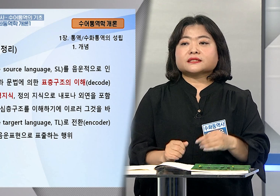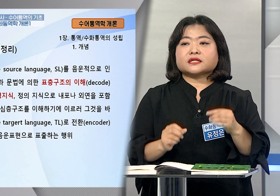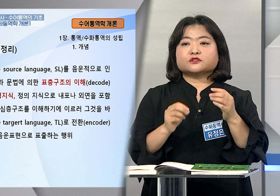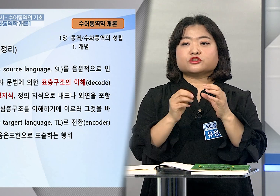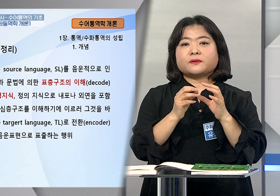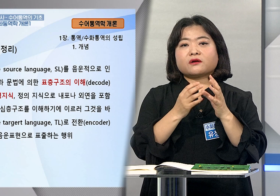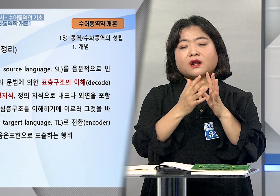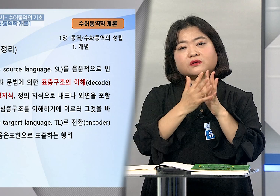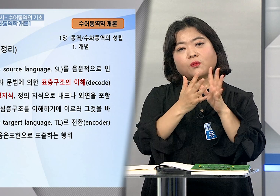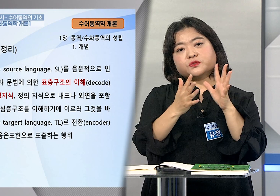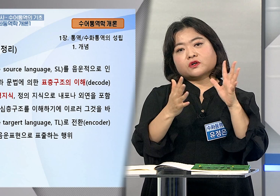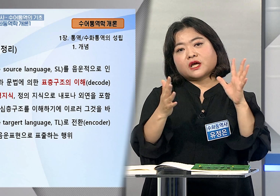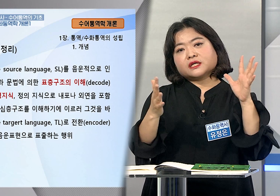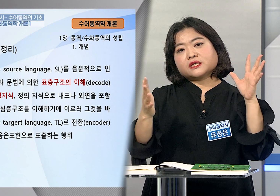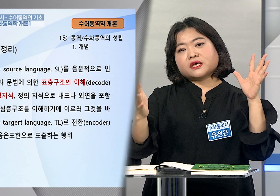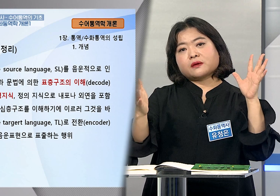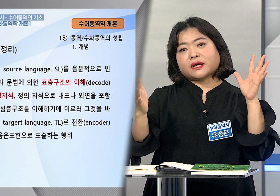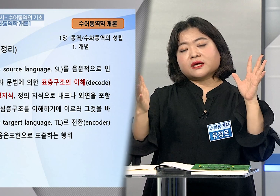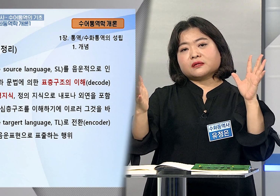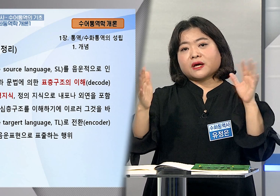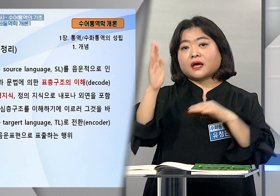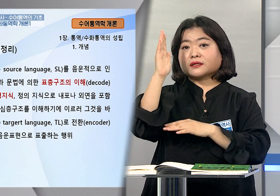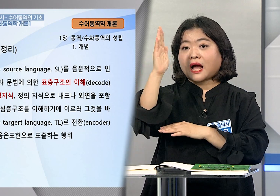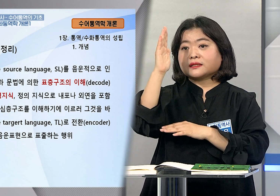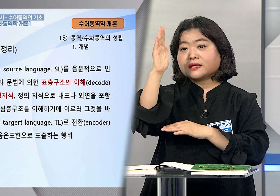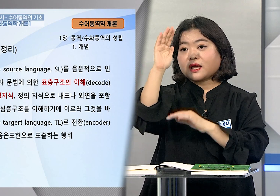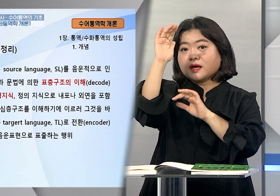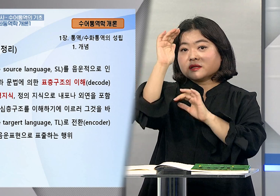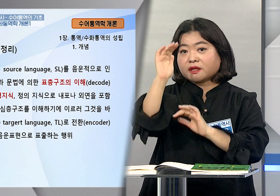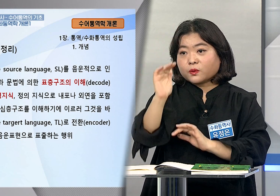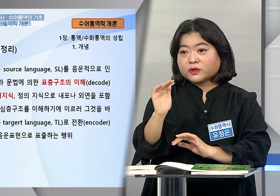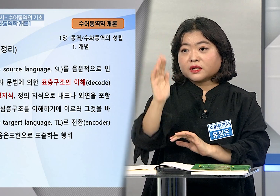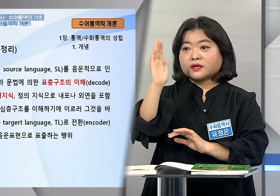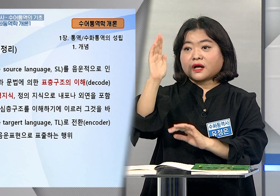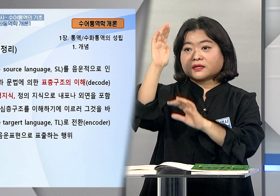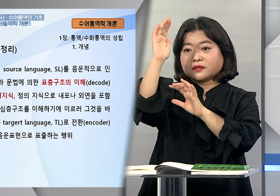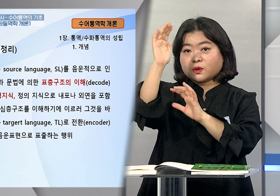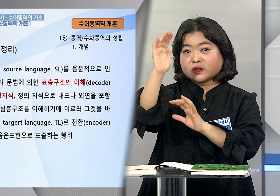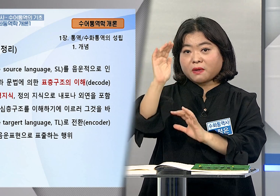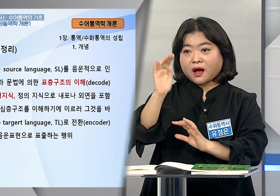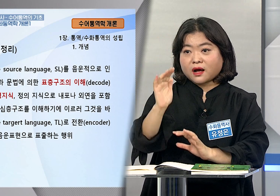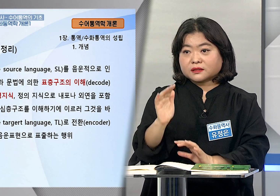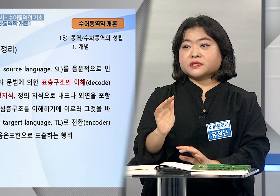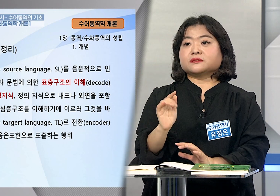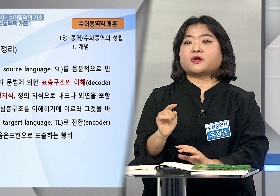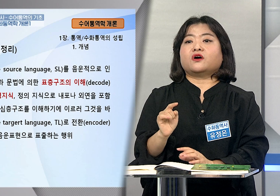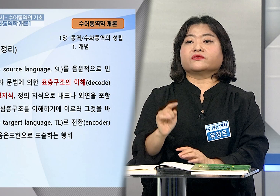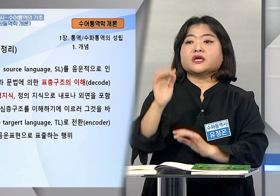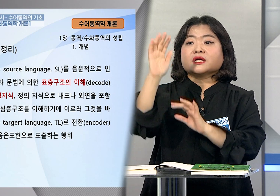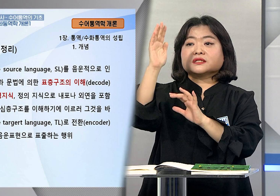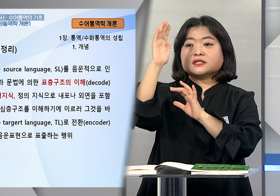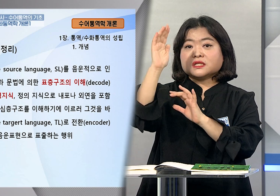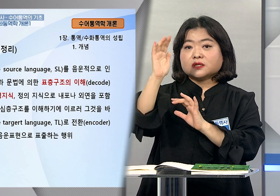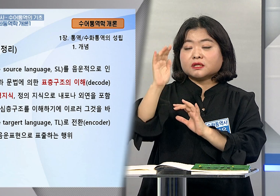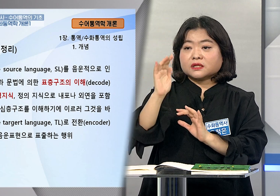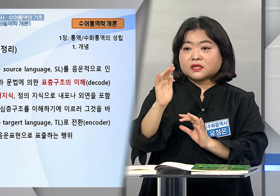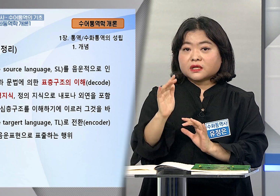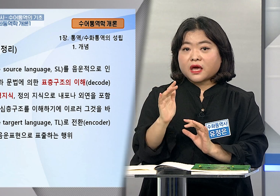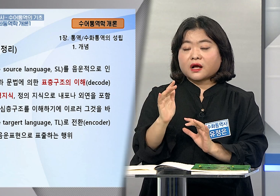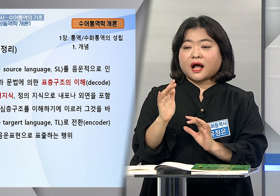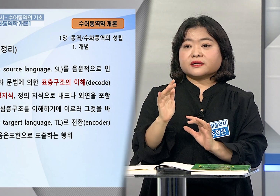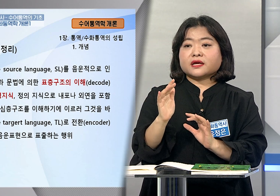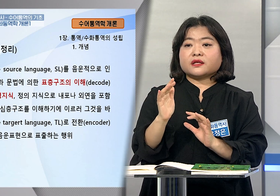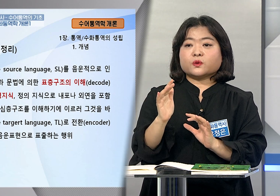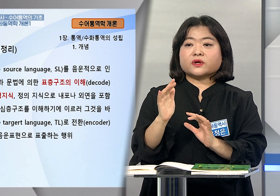그렇지 사실 출발어라는 엄청난 길이에 만약 이만한 강의의 내용이 이만큼 있으면